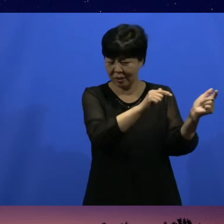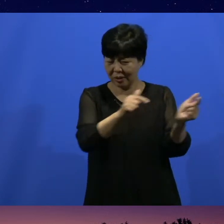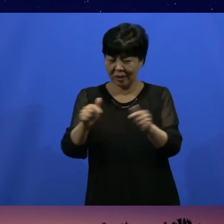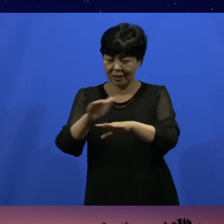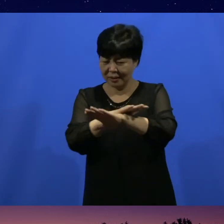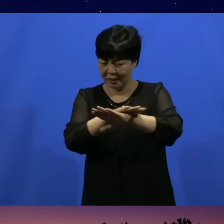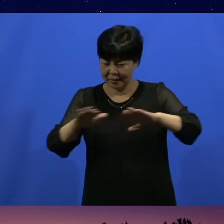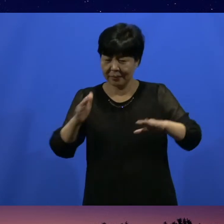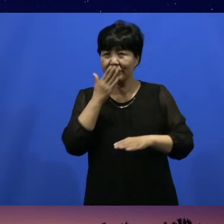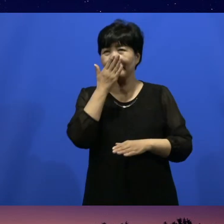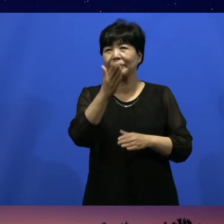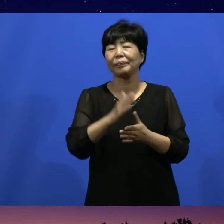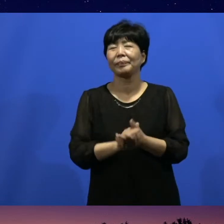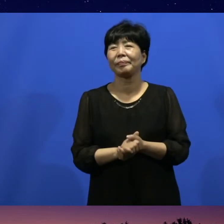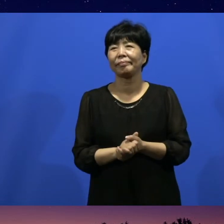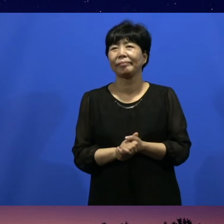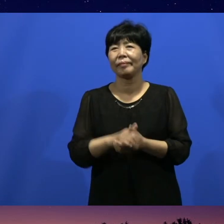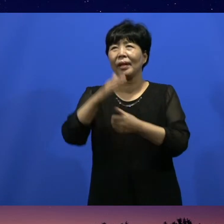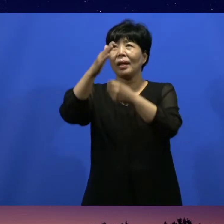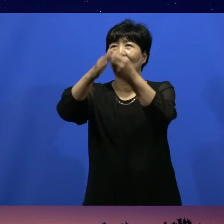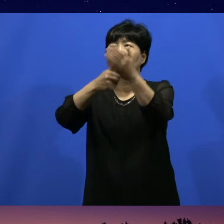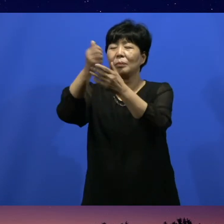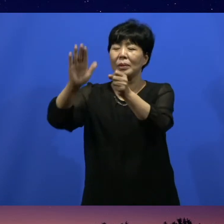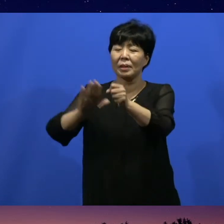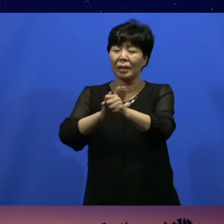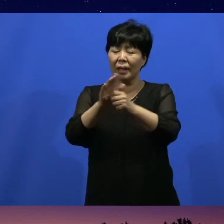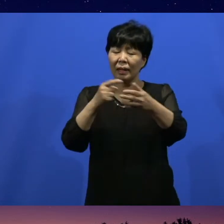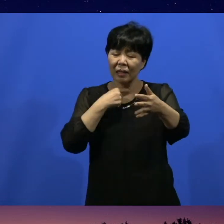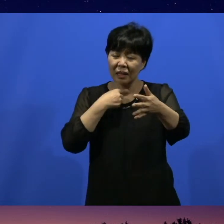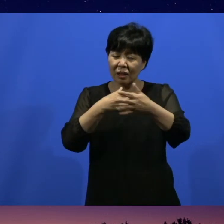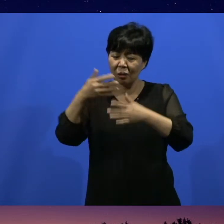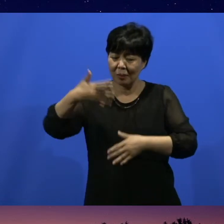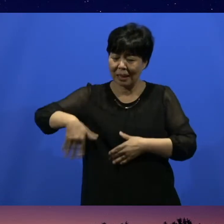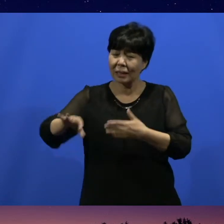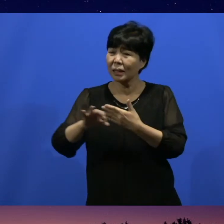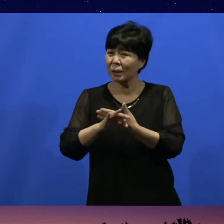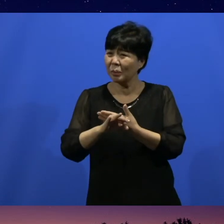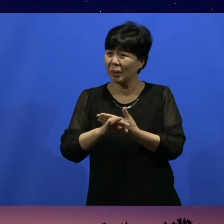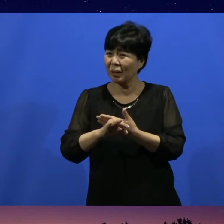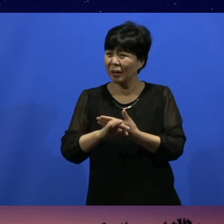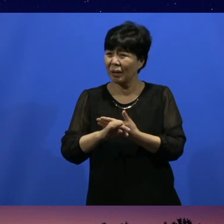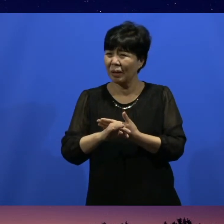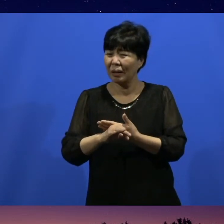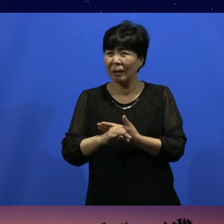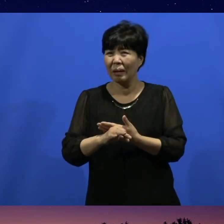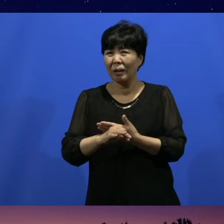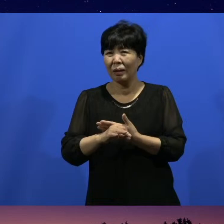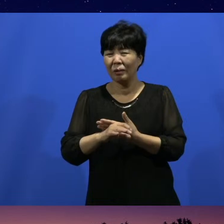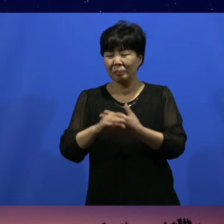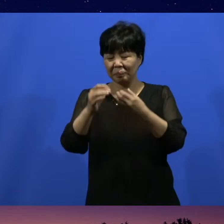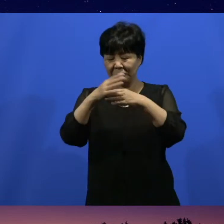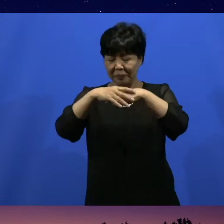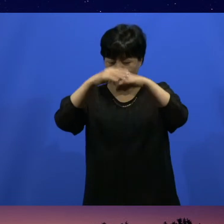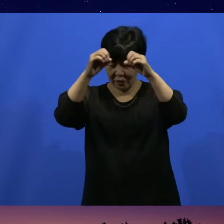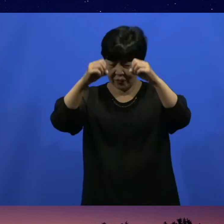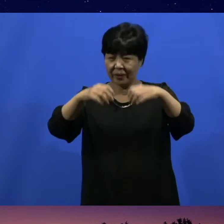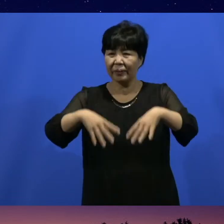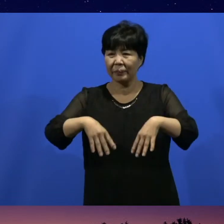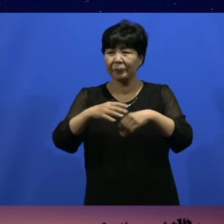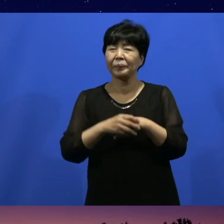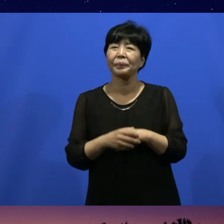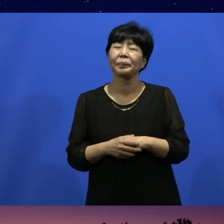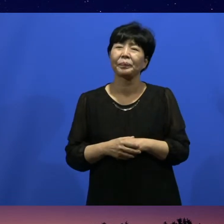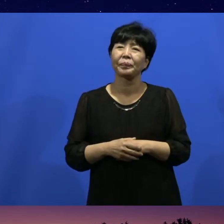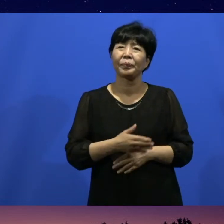그걸 경험하지 않으면 우리 신앙은 다 그냥 껍데기예요, 껍데기. 여러분, 오늘 이 밤에 여러분들